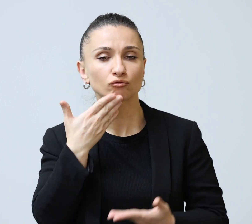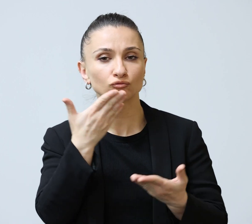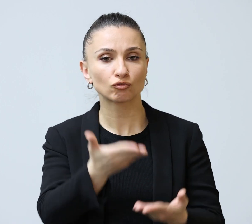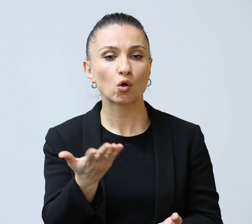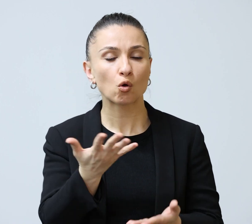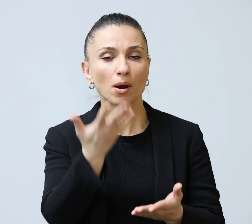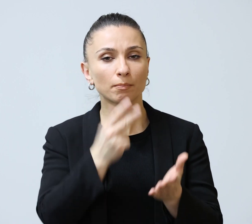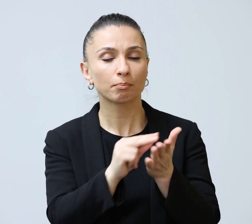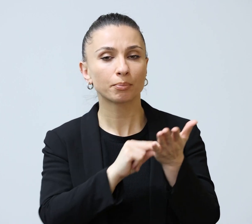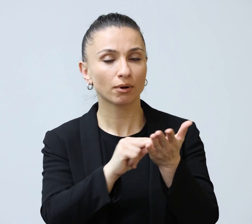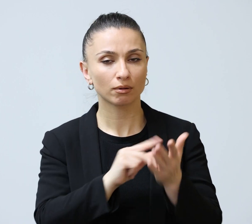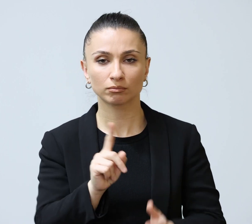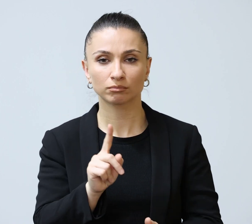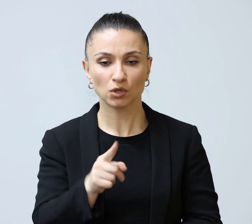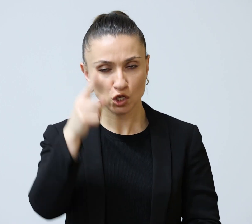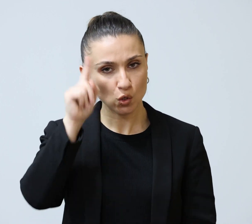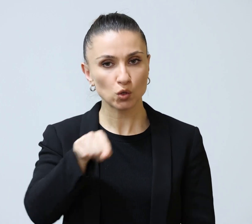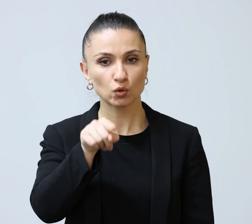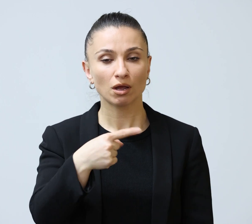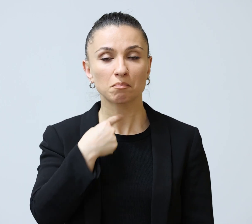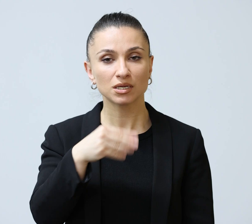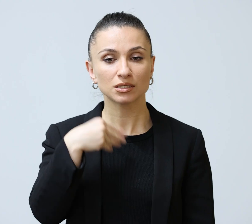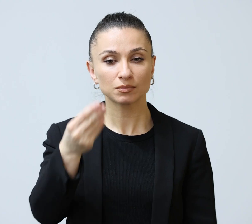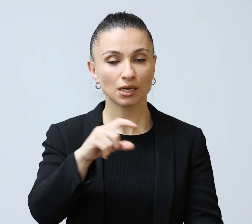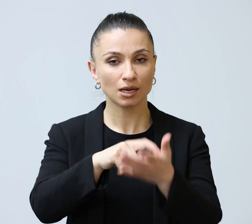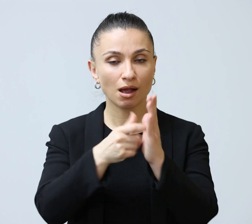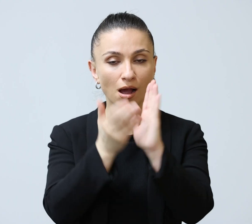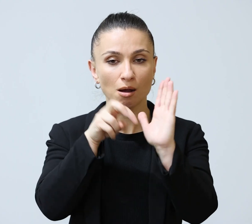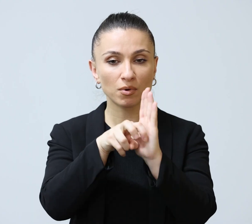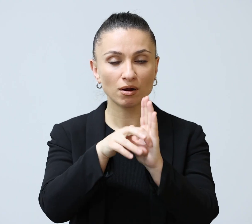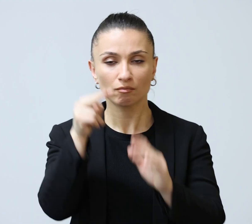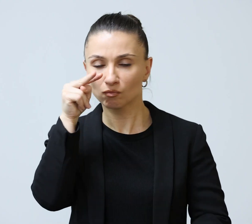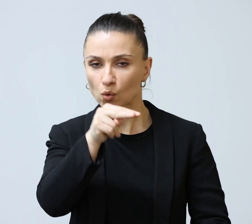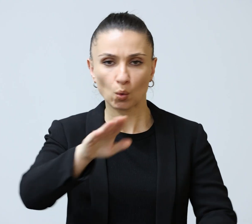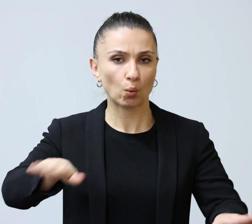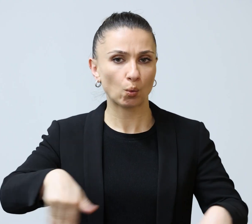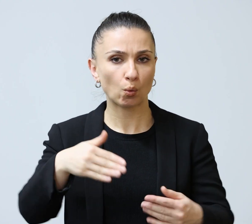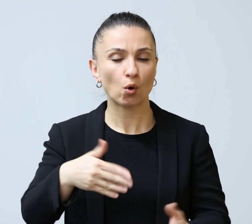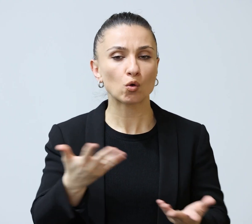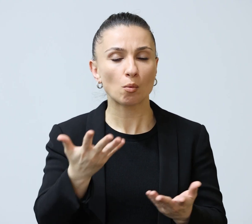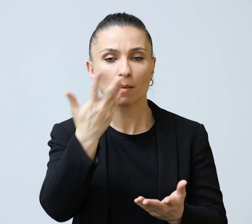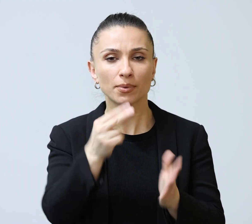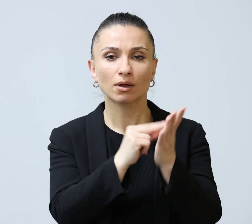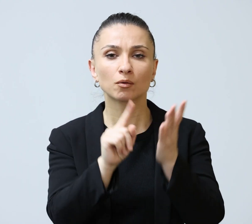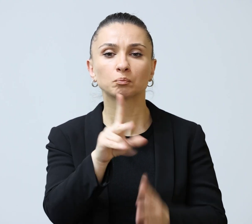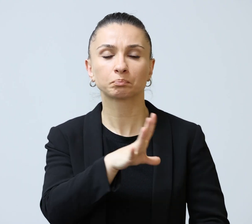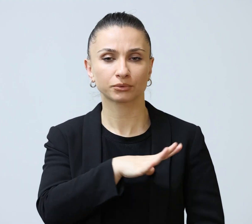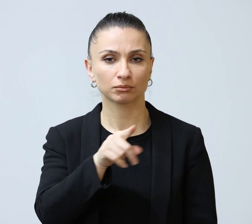իրավունք ունես գաղտնի պահել այս տեղեկությունը։ Քվեարկության խցիկում թույլ չի տրվում լուսանկարահանել և